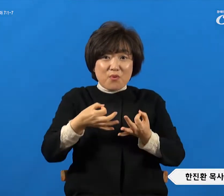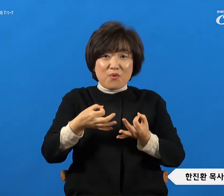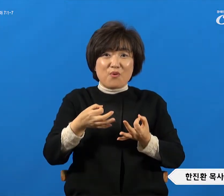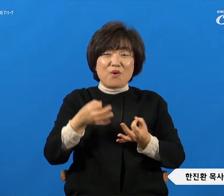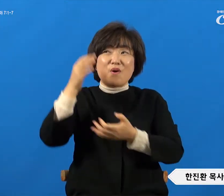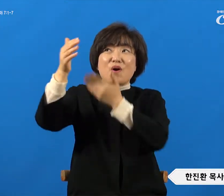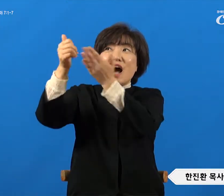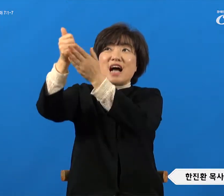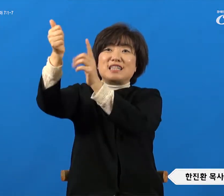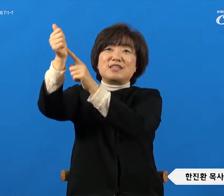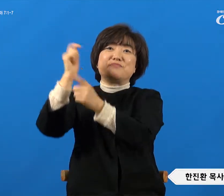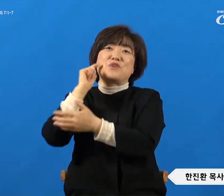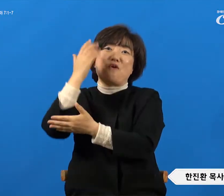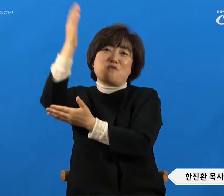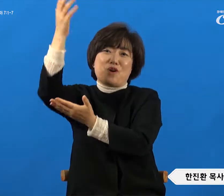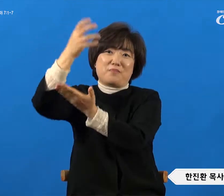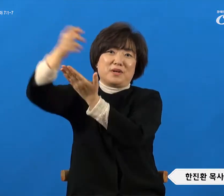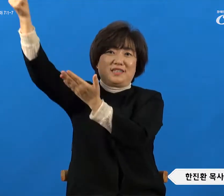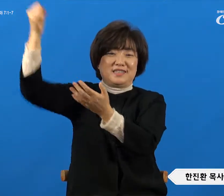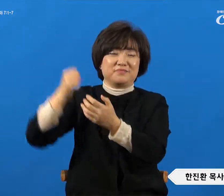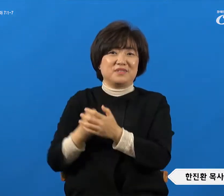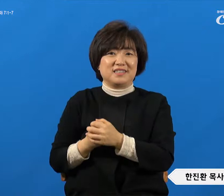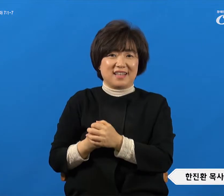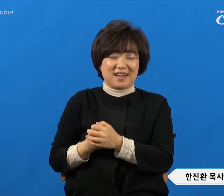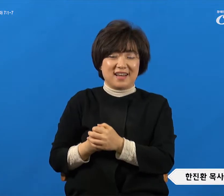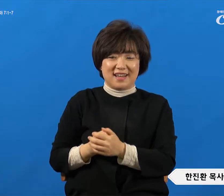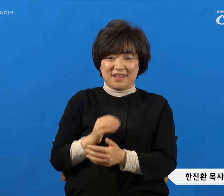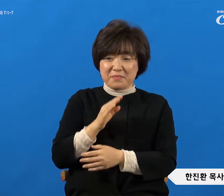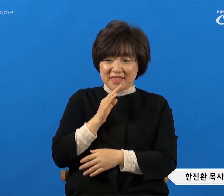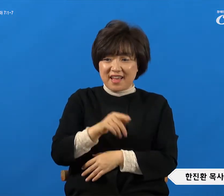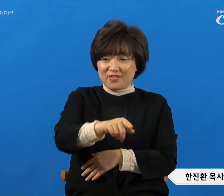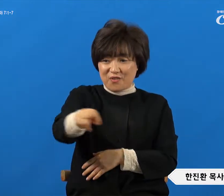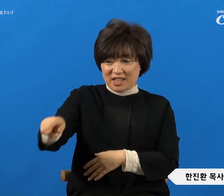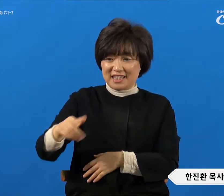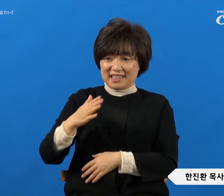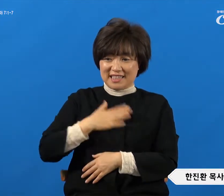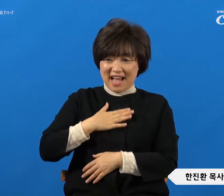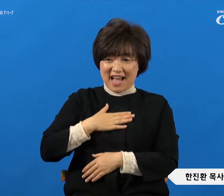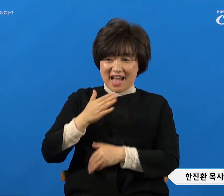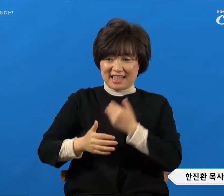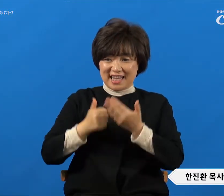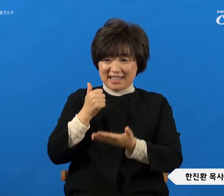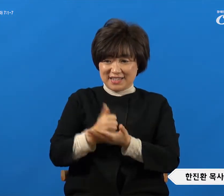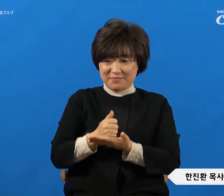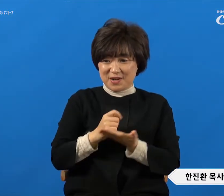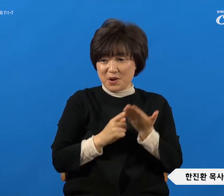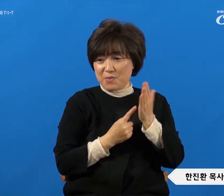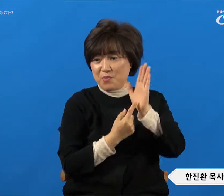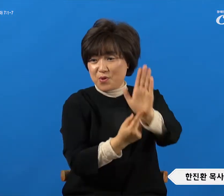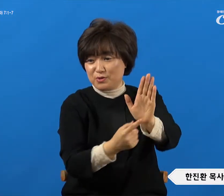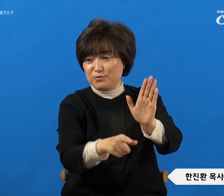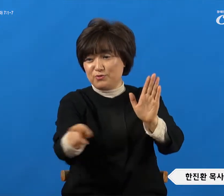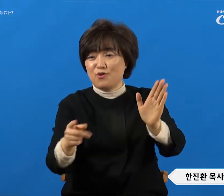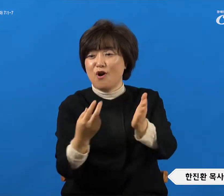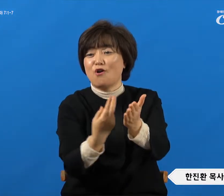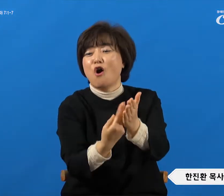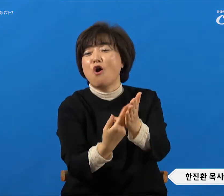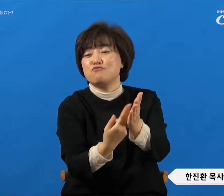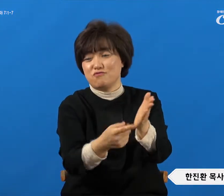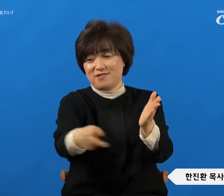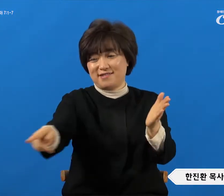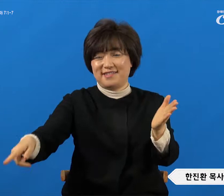너희들이 세상에 나를 비춰 보여주는 거울이구나. 하나님의 한없이 영광을